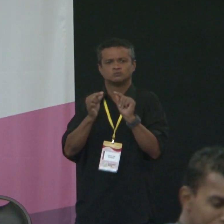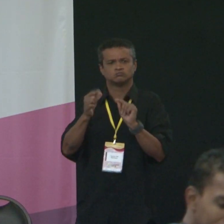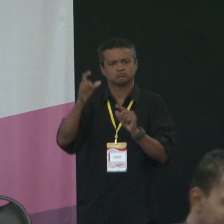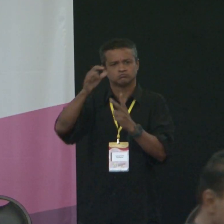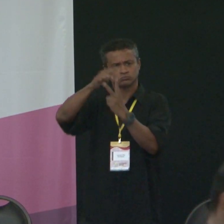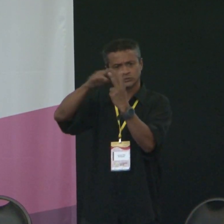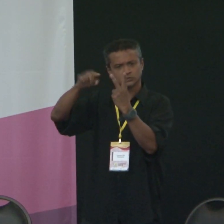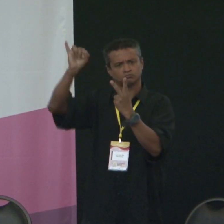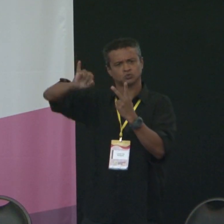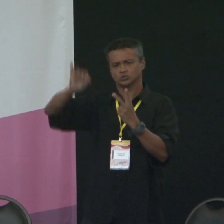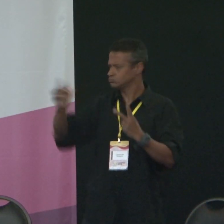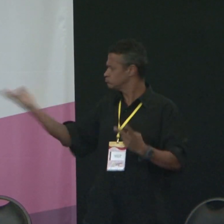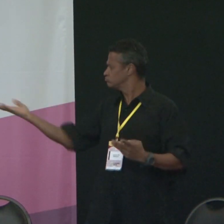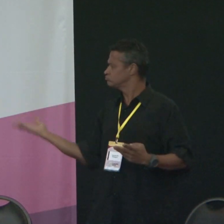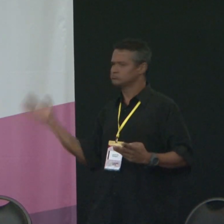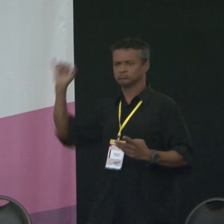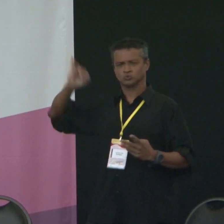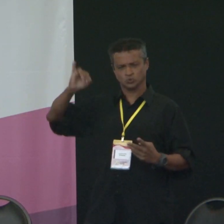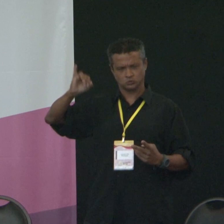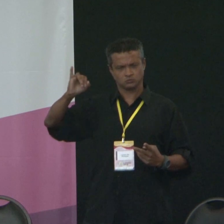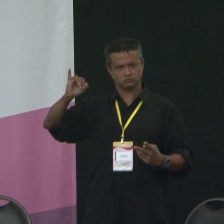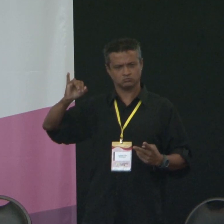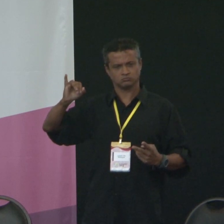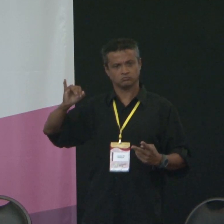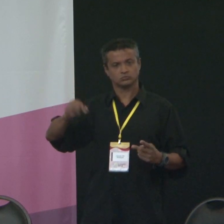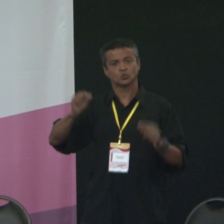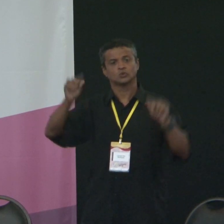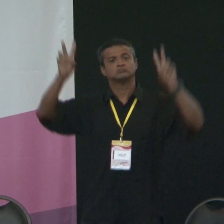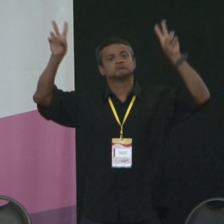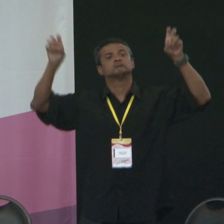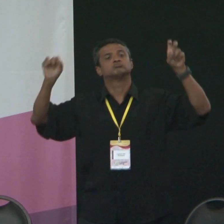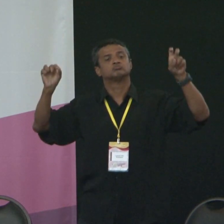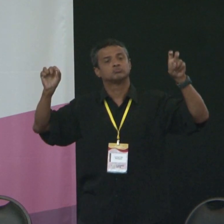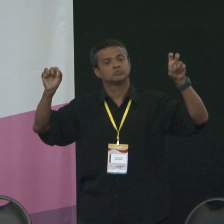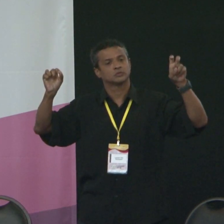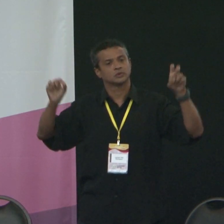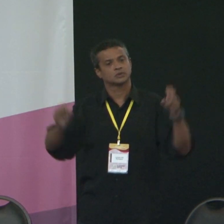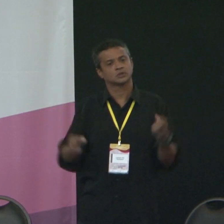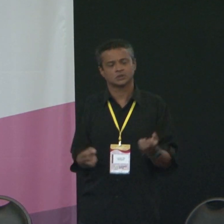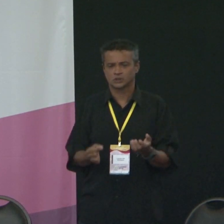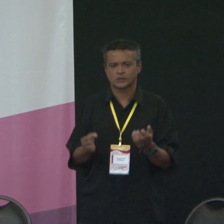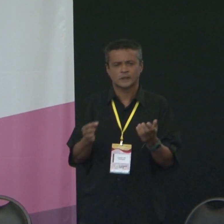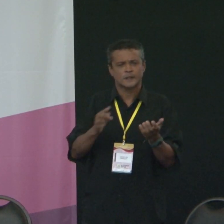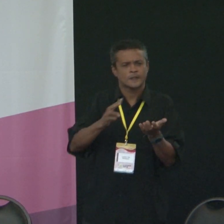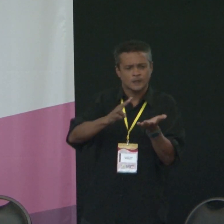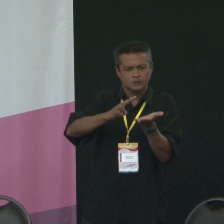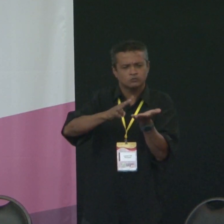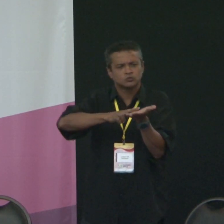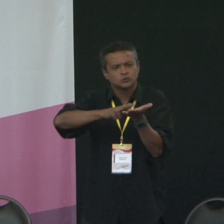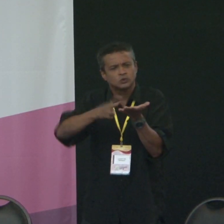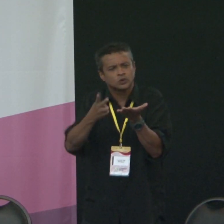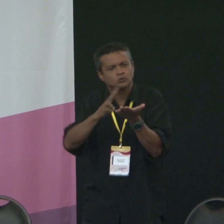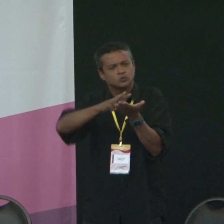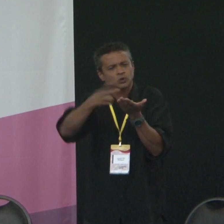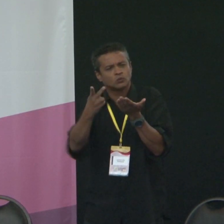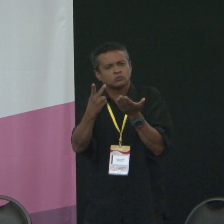Boa tarde a todos. Estamos agora com duas palestrantes importantes para tratarem sobre o